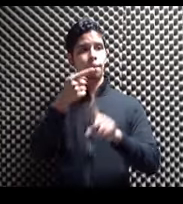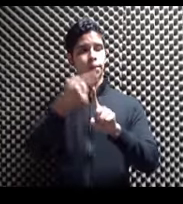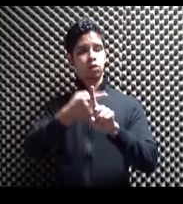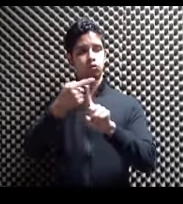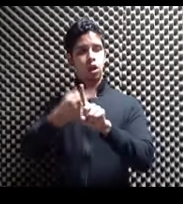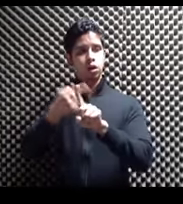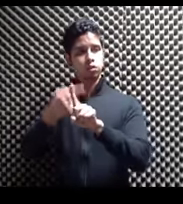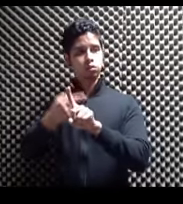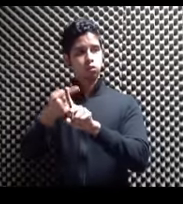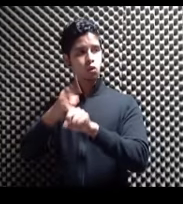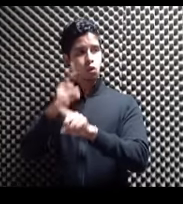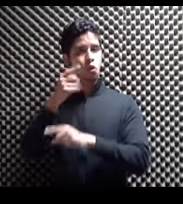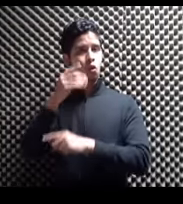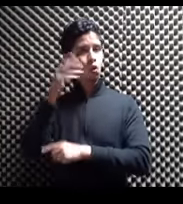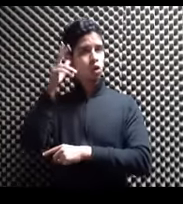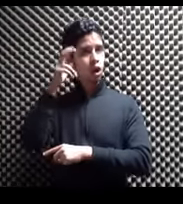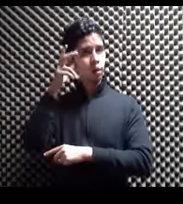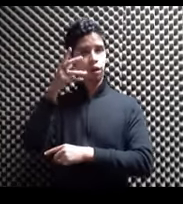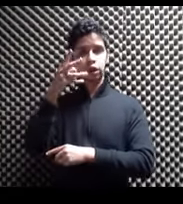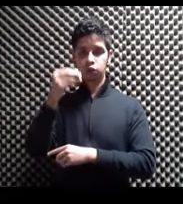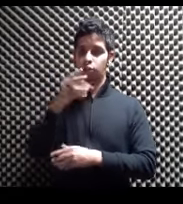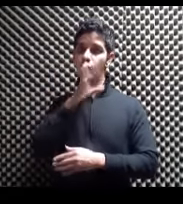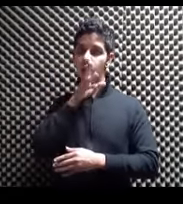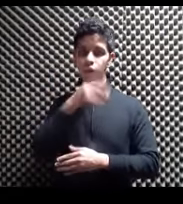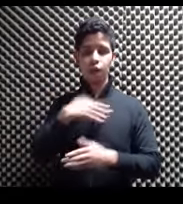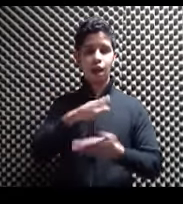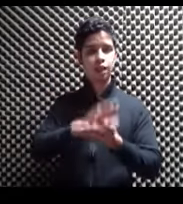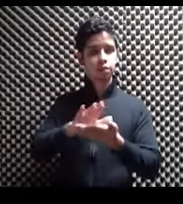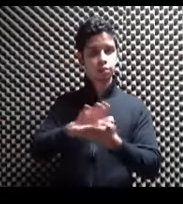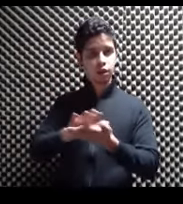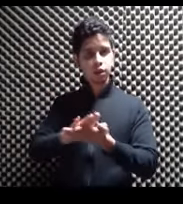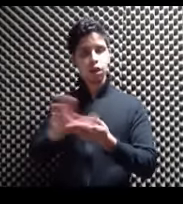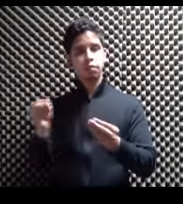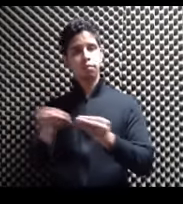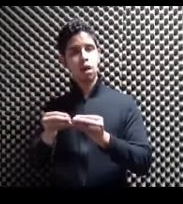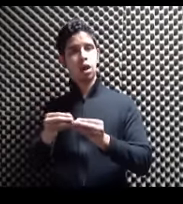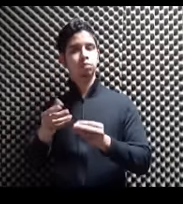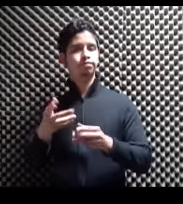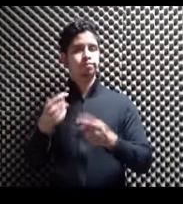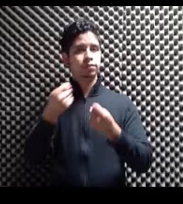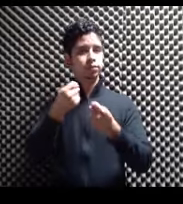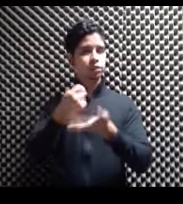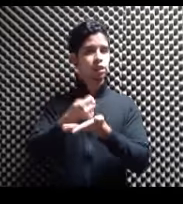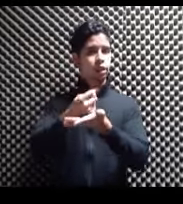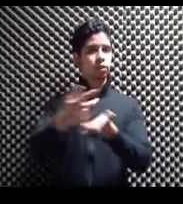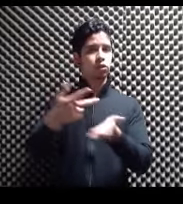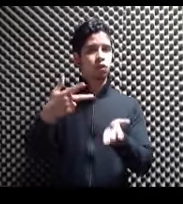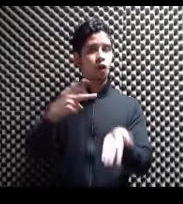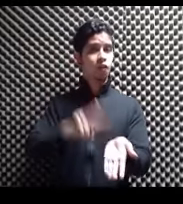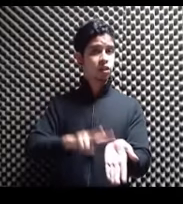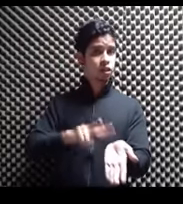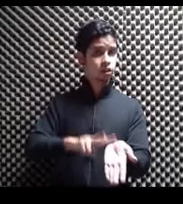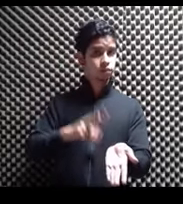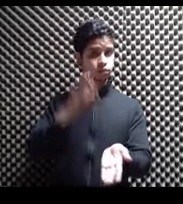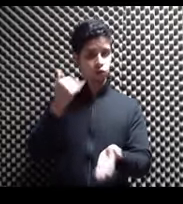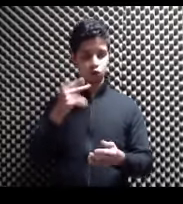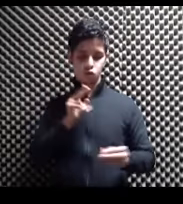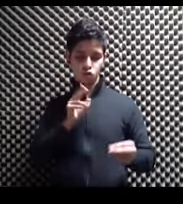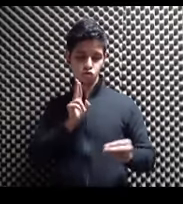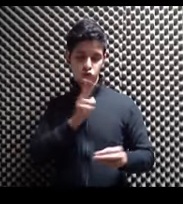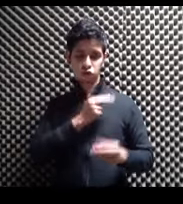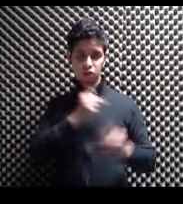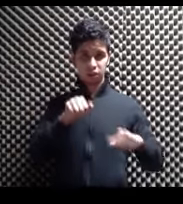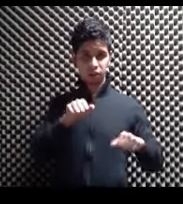limpieza más tratamiento veterinario. Por eso es que contamos con mudarnos, porque ahora tenemos unas áreas donde podemos soltar